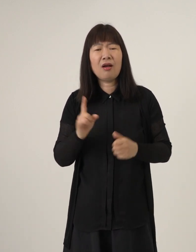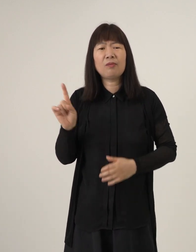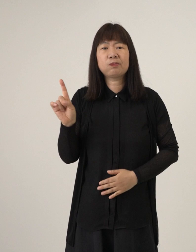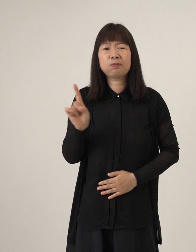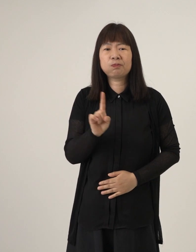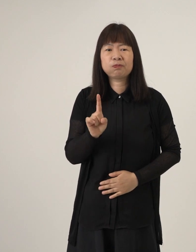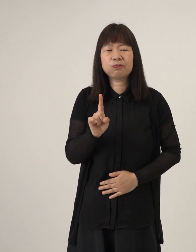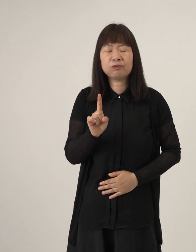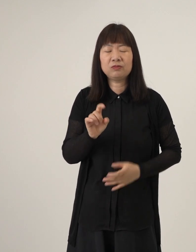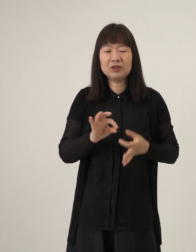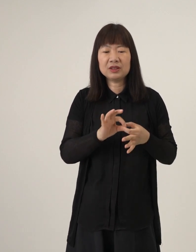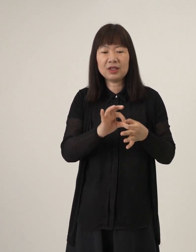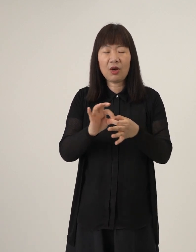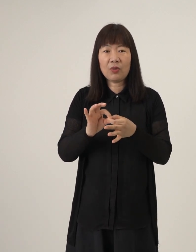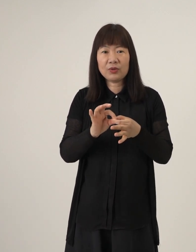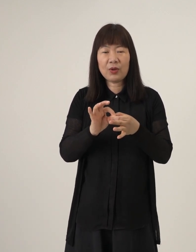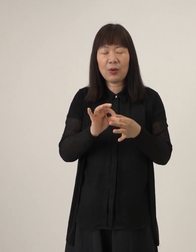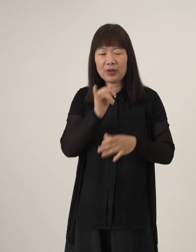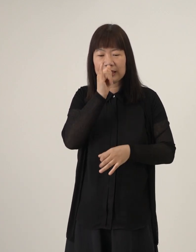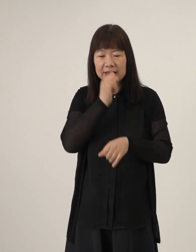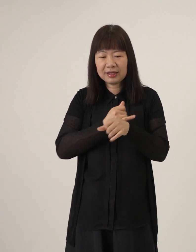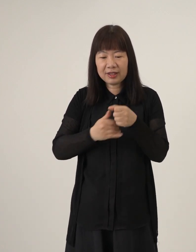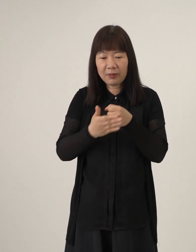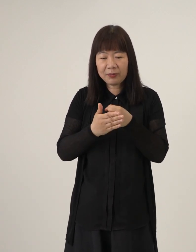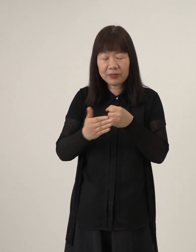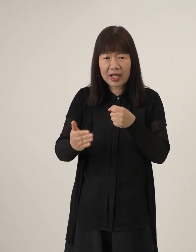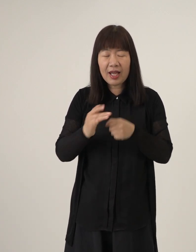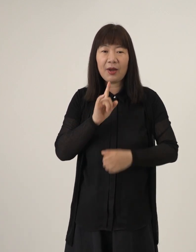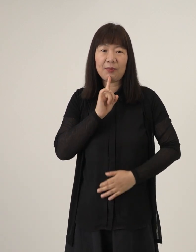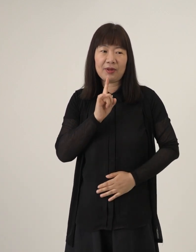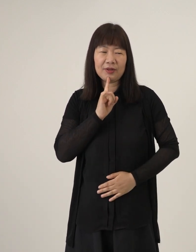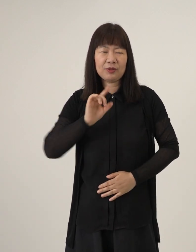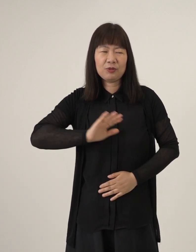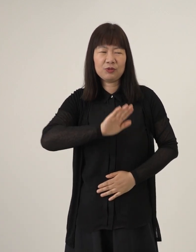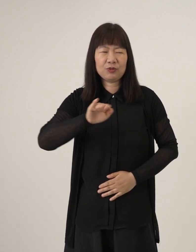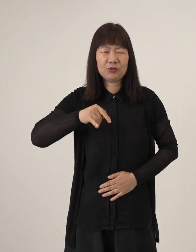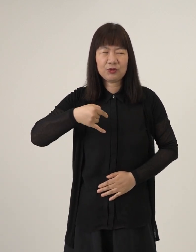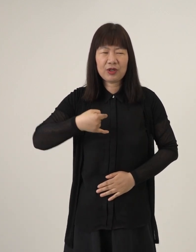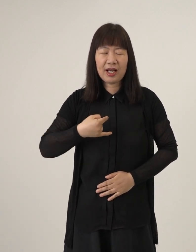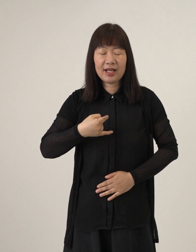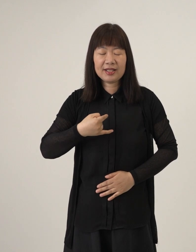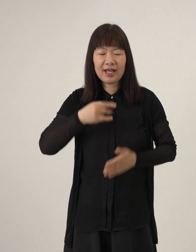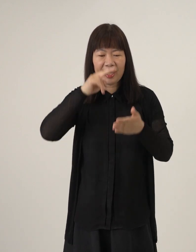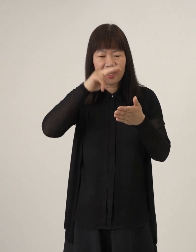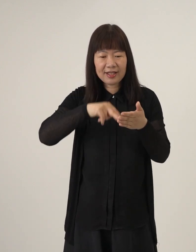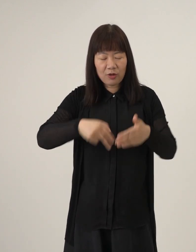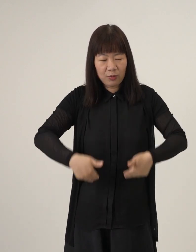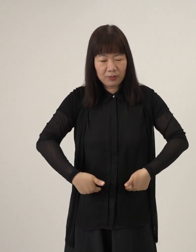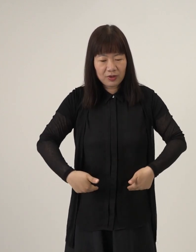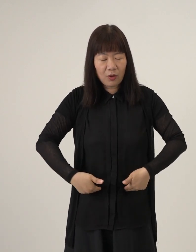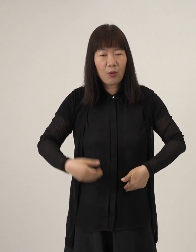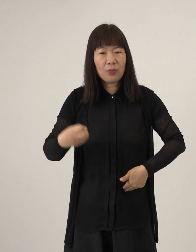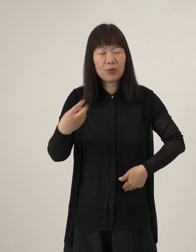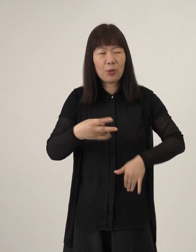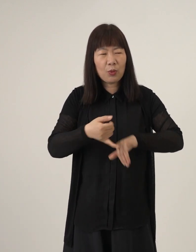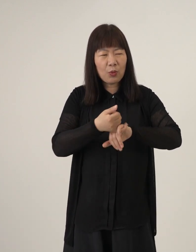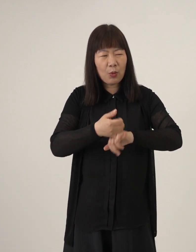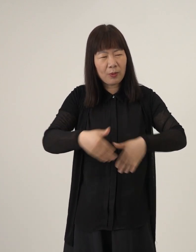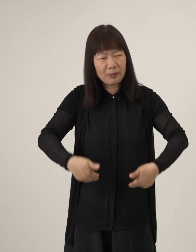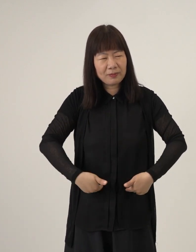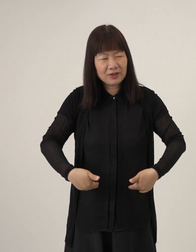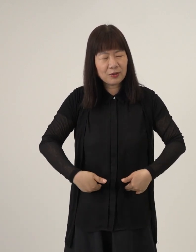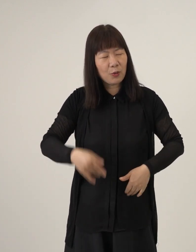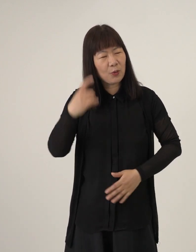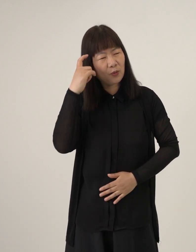무슨 연결고리가 있길래 이 말씀이 우리에게 읽어야 되고 필요한 말씀이